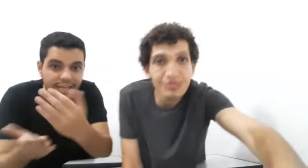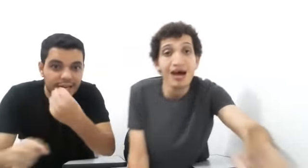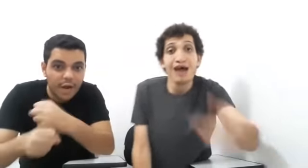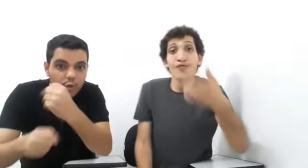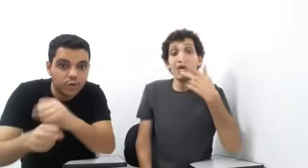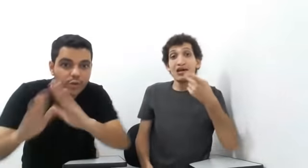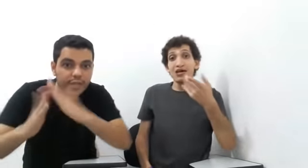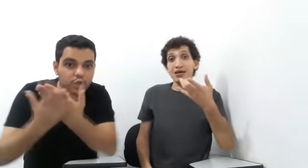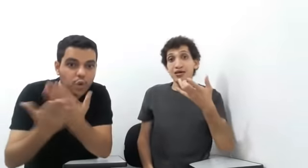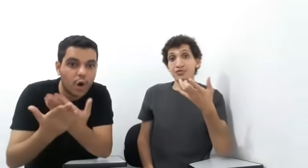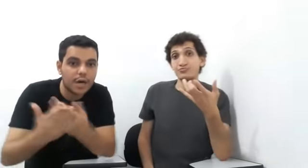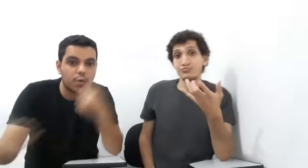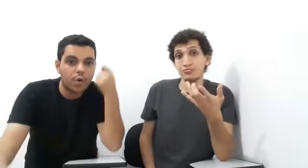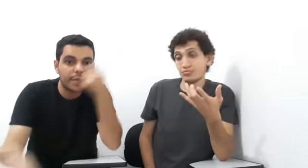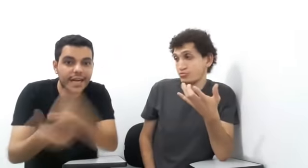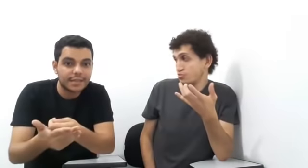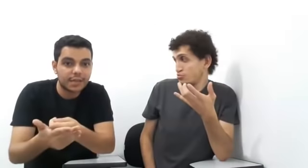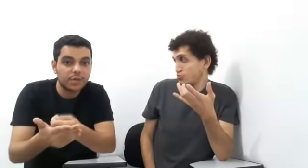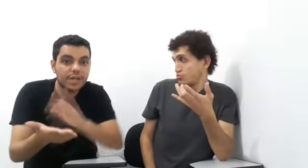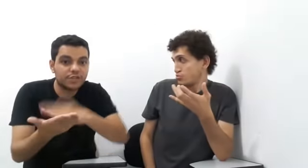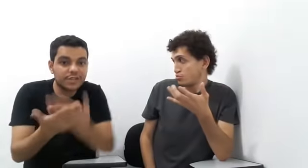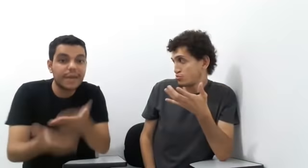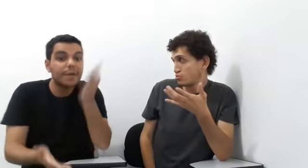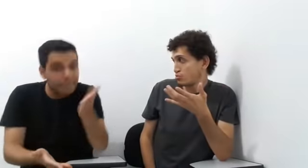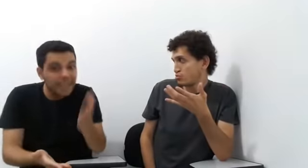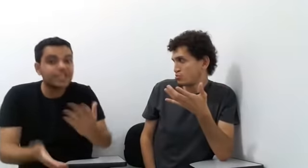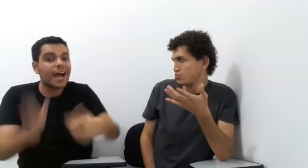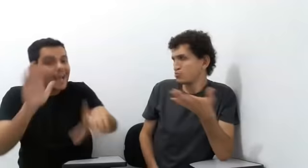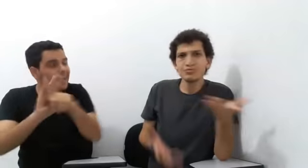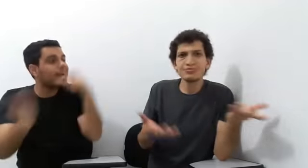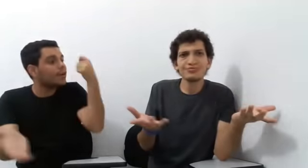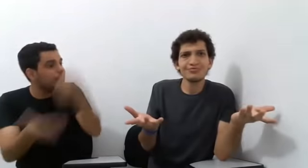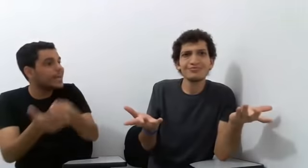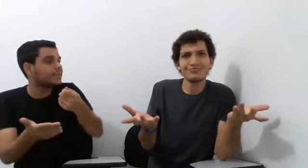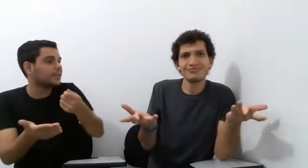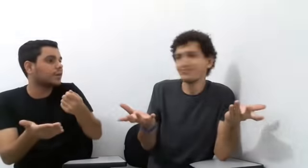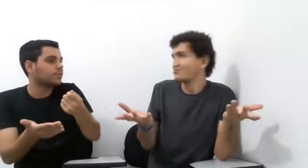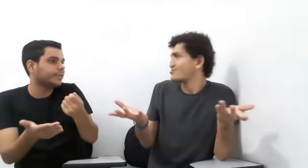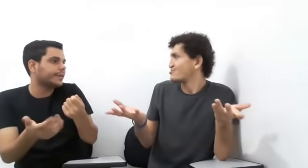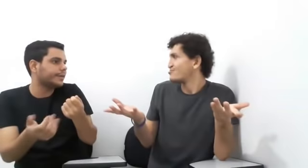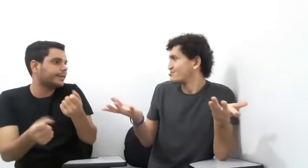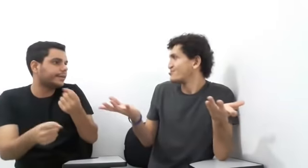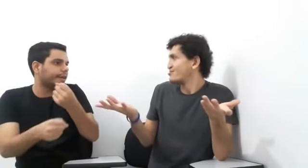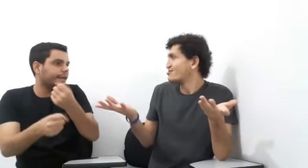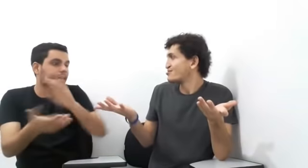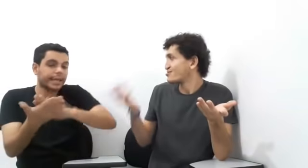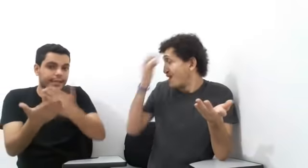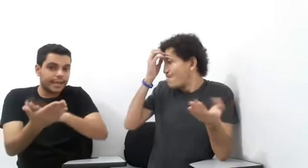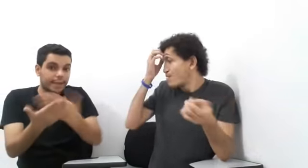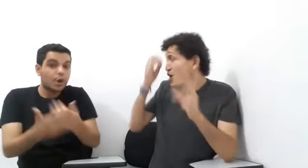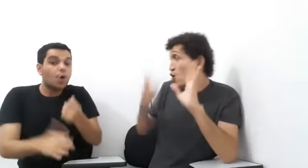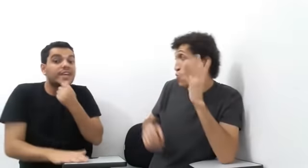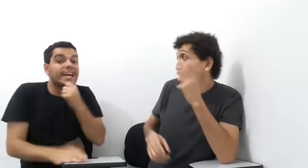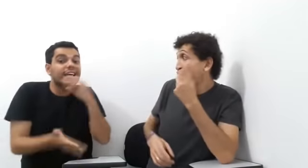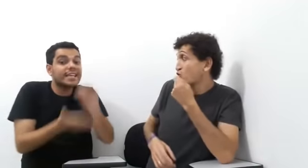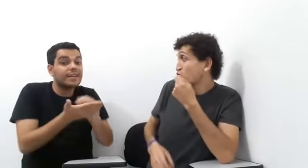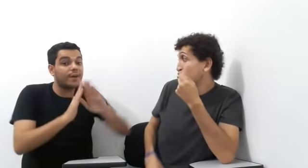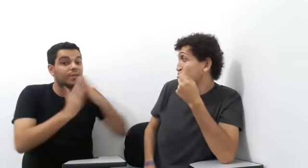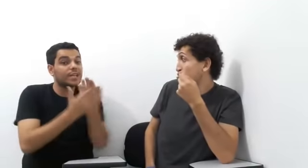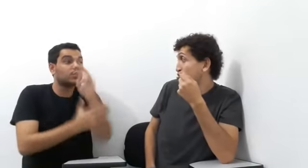a construir escola com obrigação de intérprete, mas já é lei obrigação ter intérprete. O que ainda falta é a escola